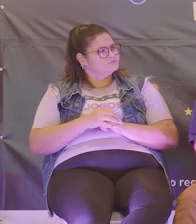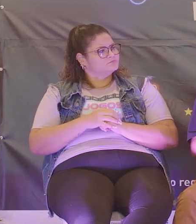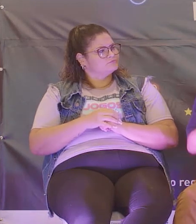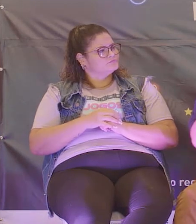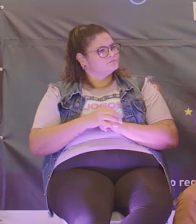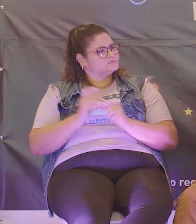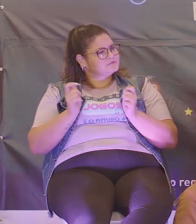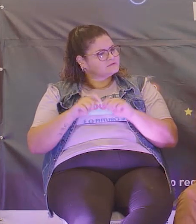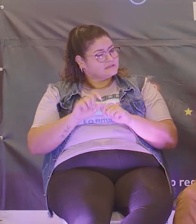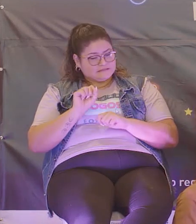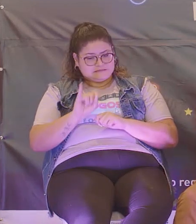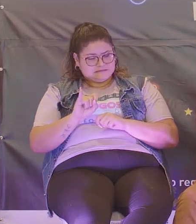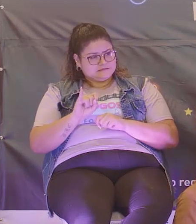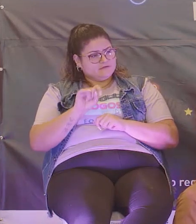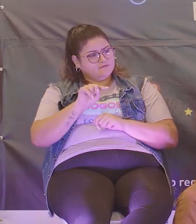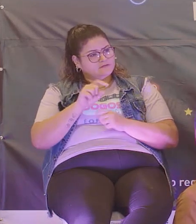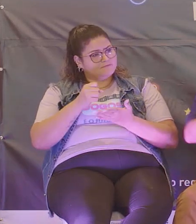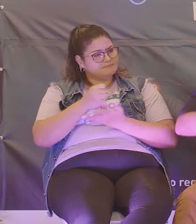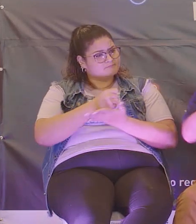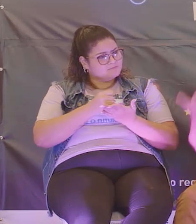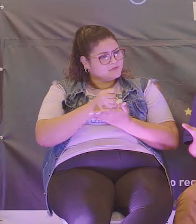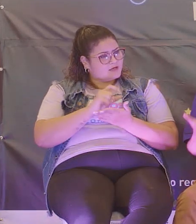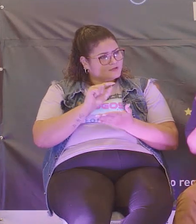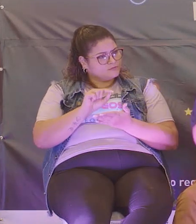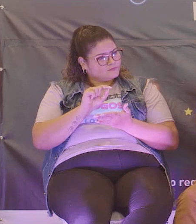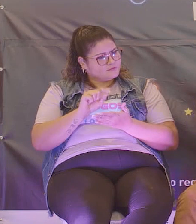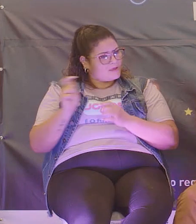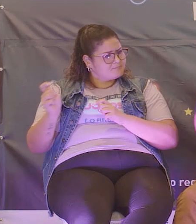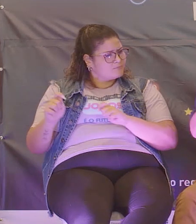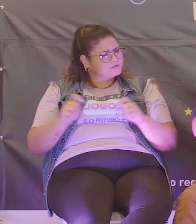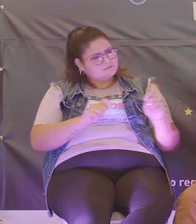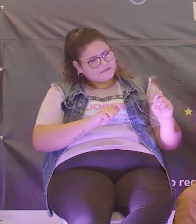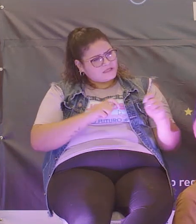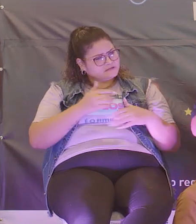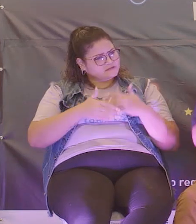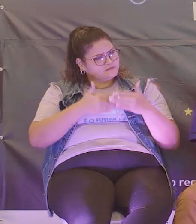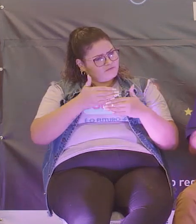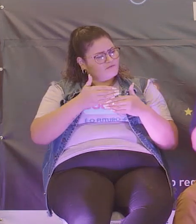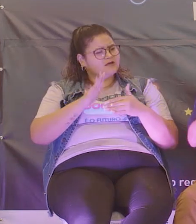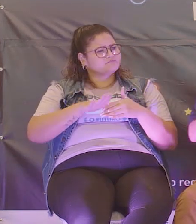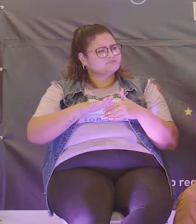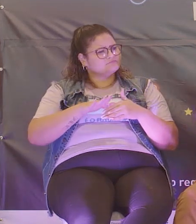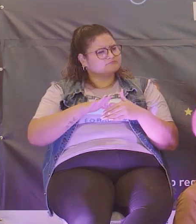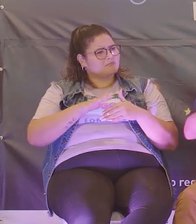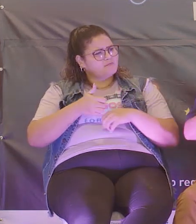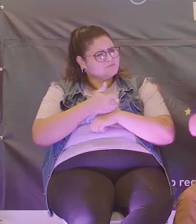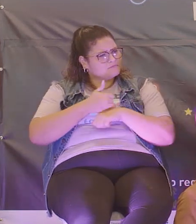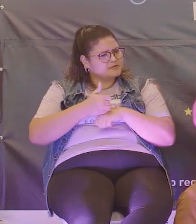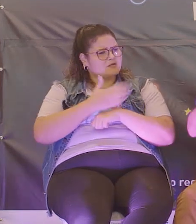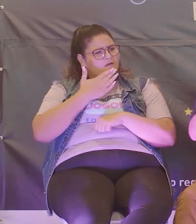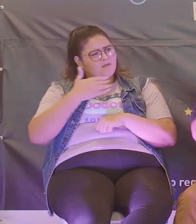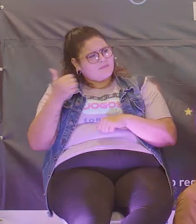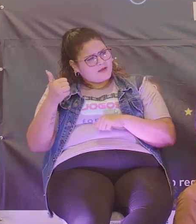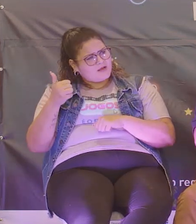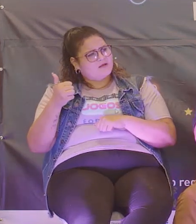falou, se você desde a base começa a ver isso, você vai ter muita facilidade de se desenvolver e de crescer na sua carreira pessoalmente,